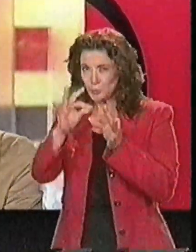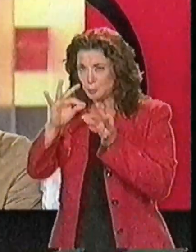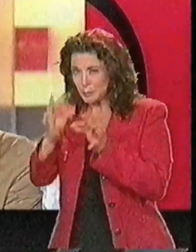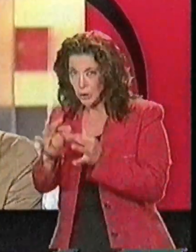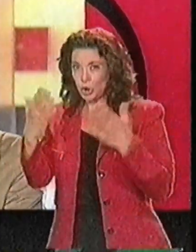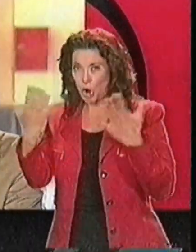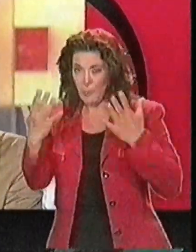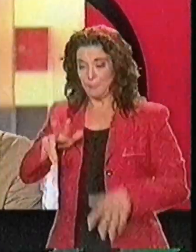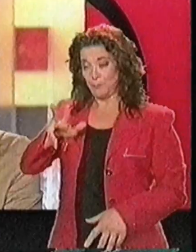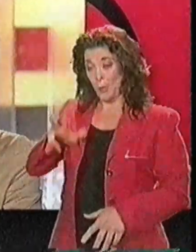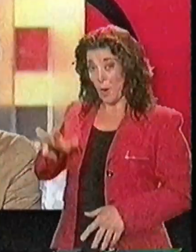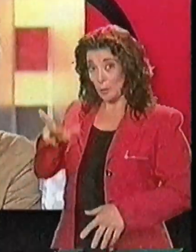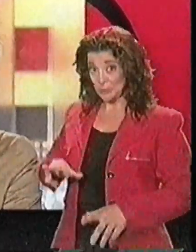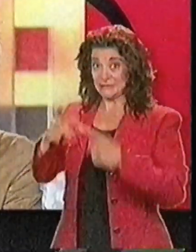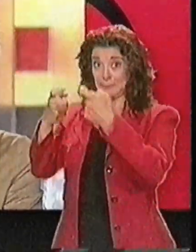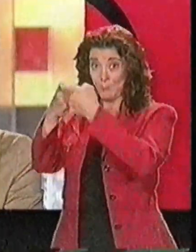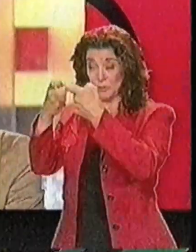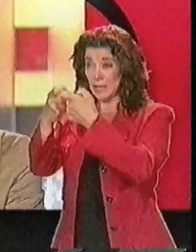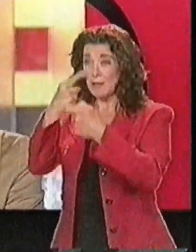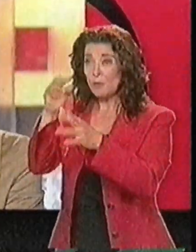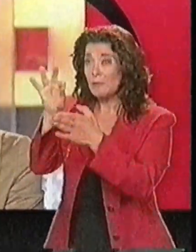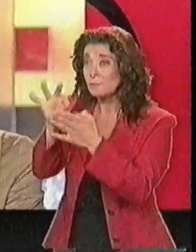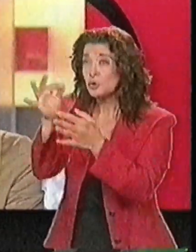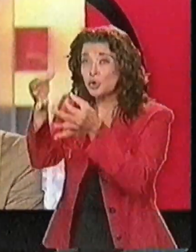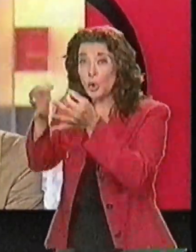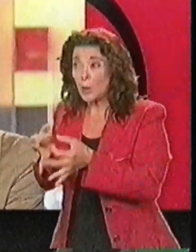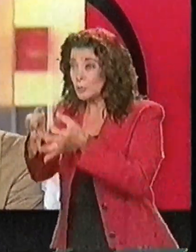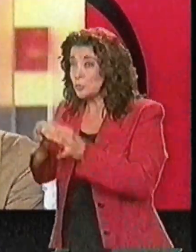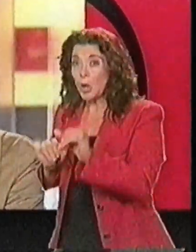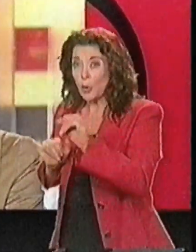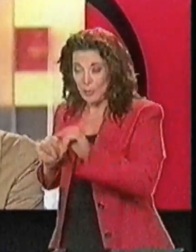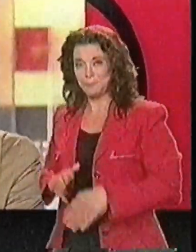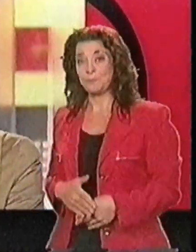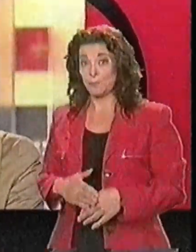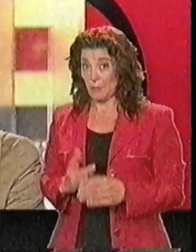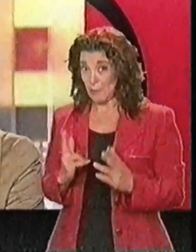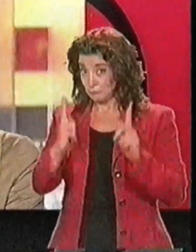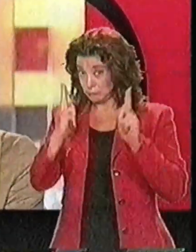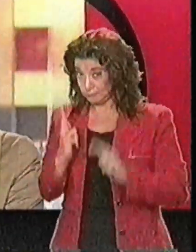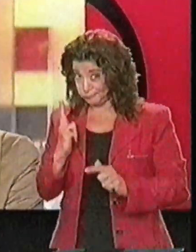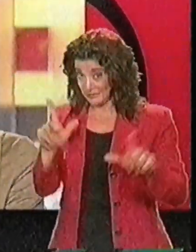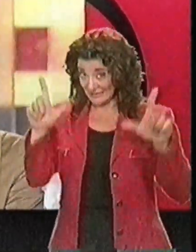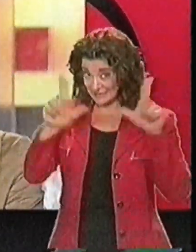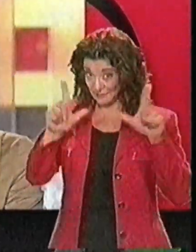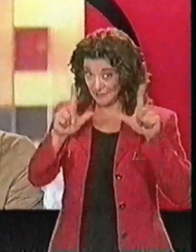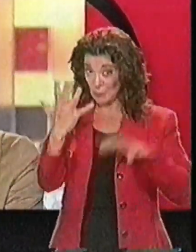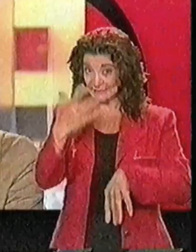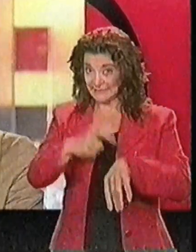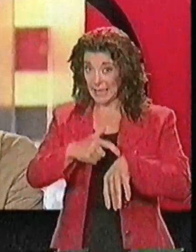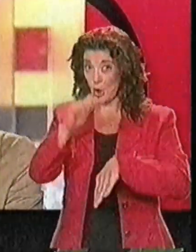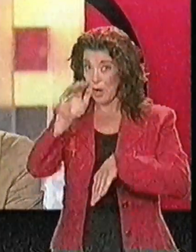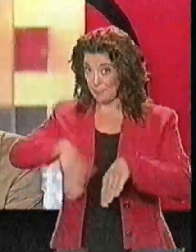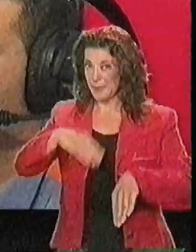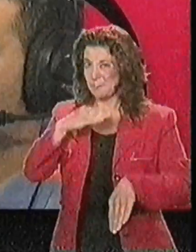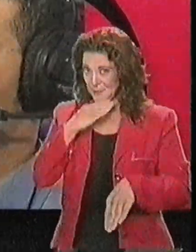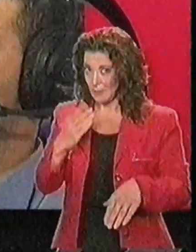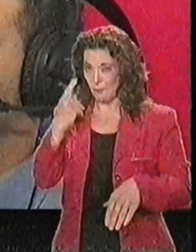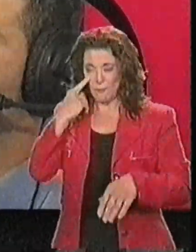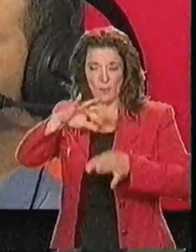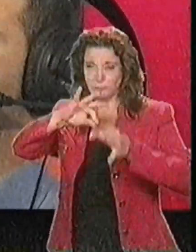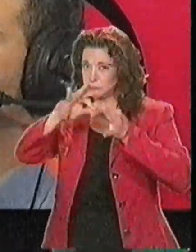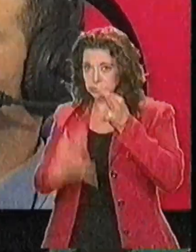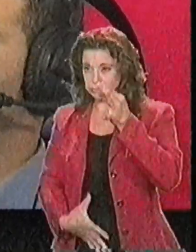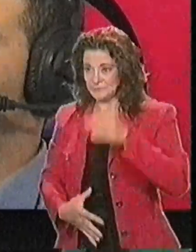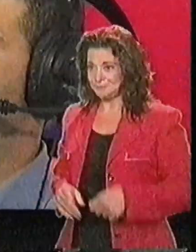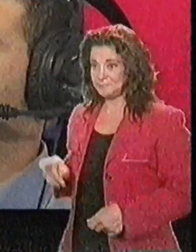en Wallonie qu'à Bruxelles, ces scrutins. Une soirée électorale qui débutera vers 17h. Le point, Gérald Vandenberg. Voilà, un peu de